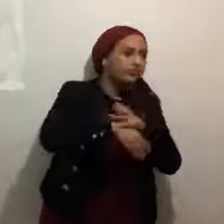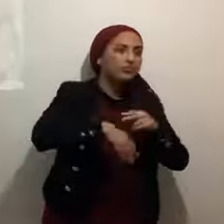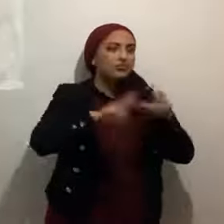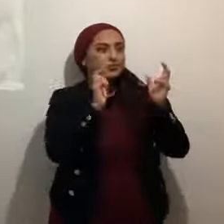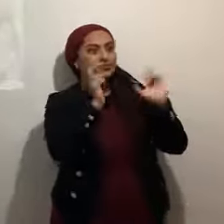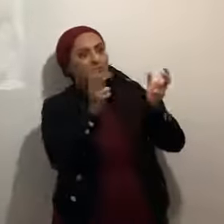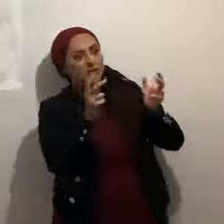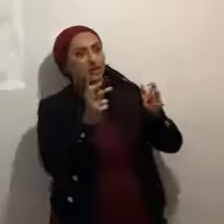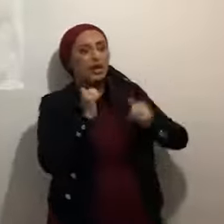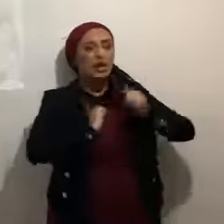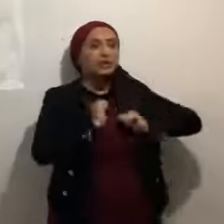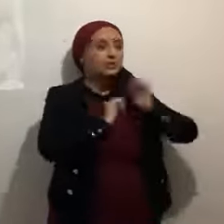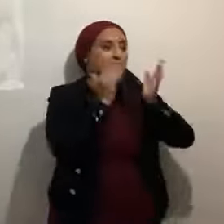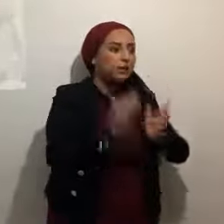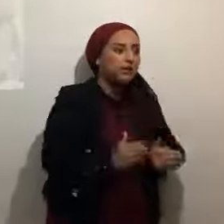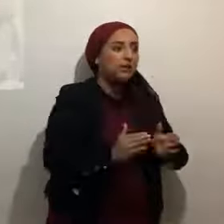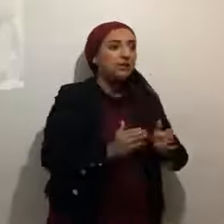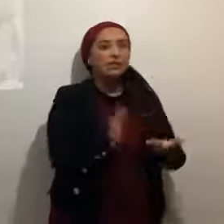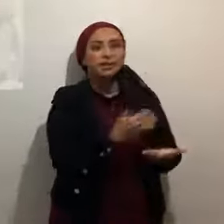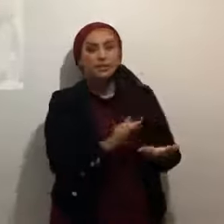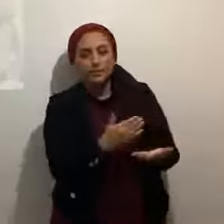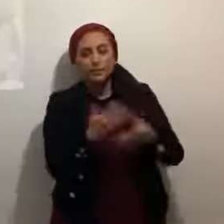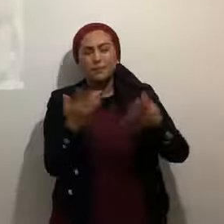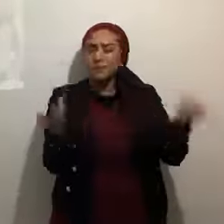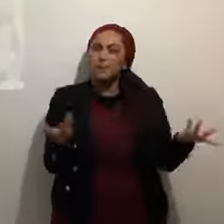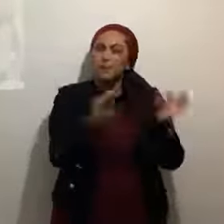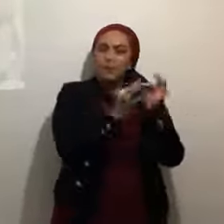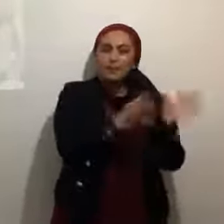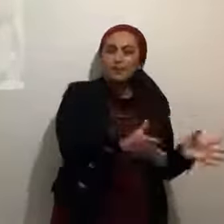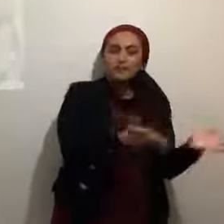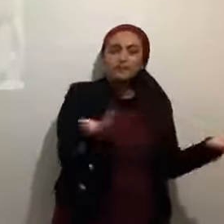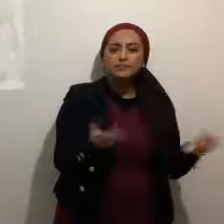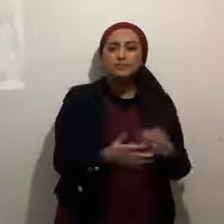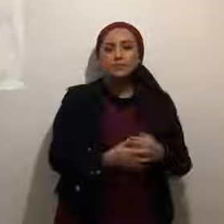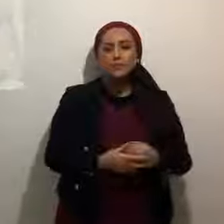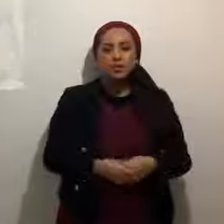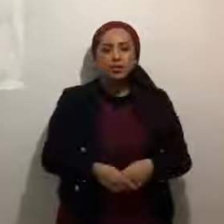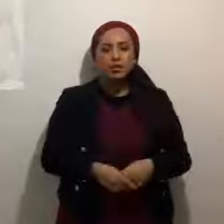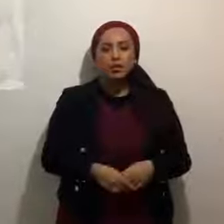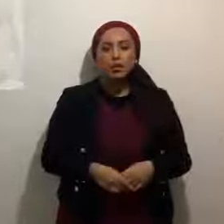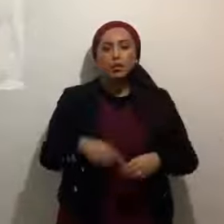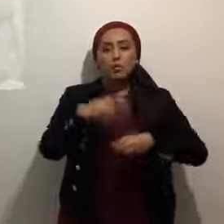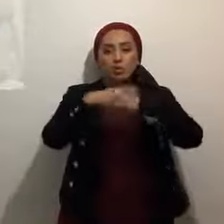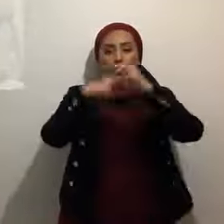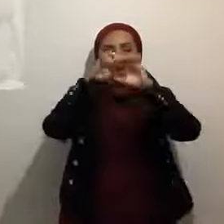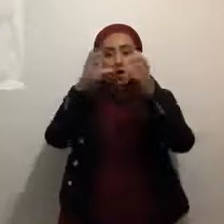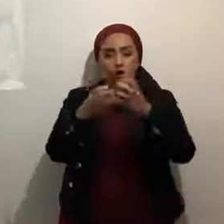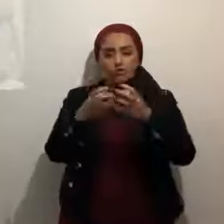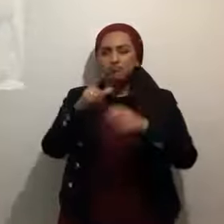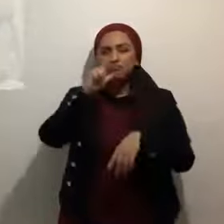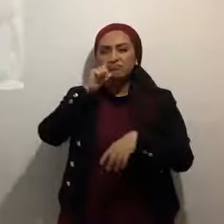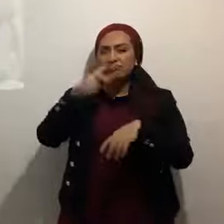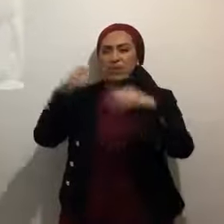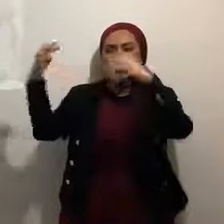actores, etcétera, aquí. ¿Sí me doy a entender? Entonces, a ver, la humanidad necesita una guerra nuclear para que se destruyan billones de